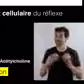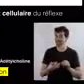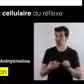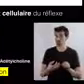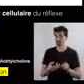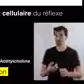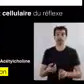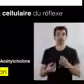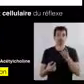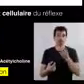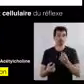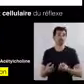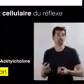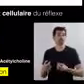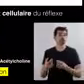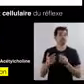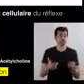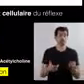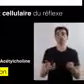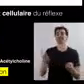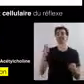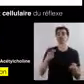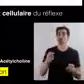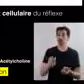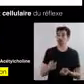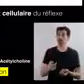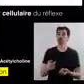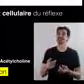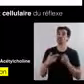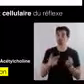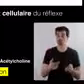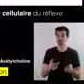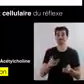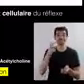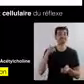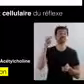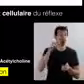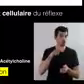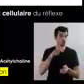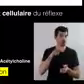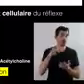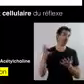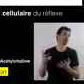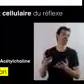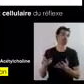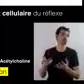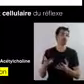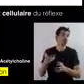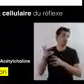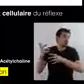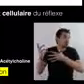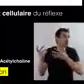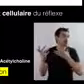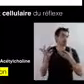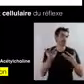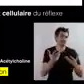est l'acétylcholine. Il se fixe sur des récepteurs présents sur la membrane de la cellule musculaire et cela déclenche la propagation